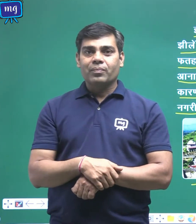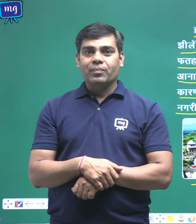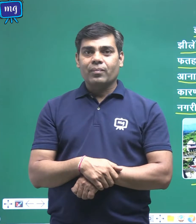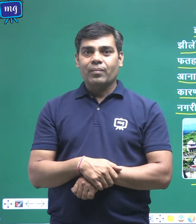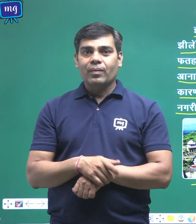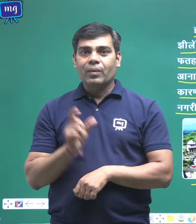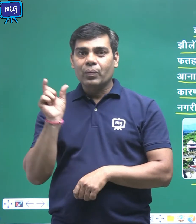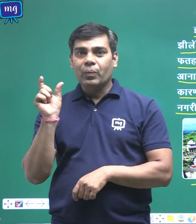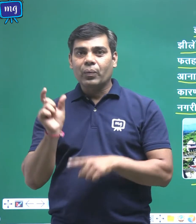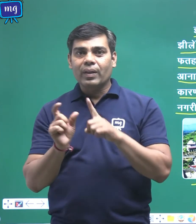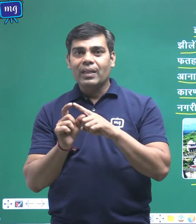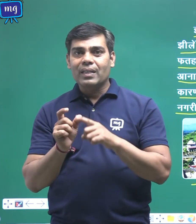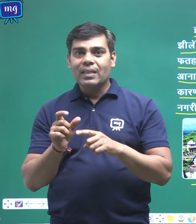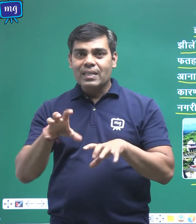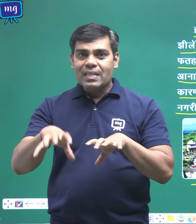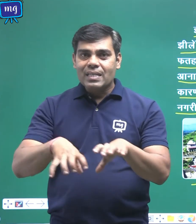उदयपुर शहर का